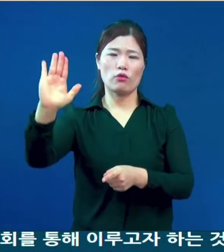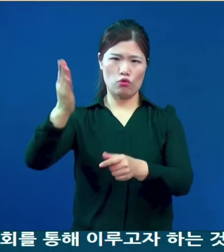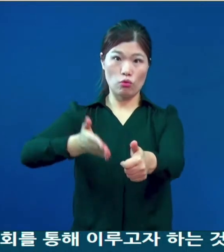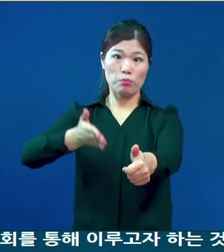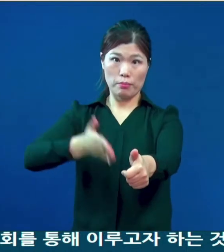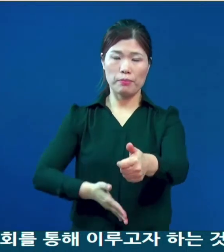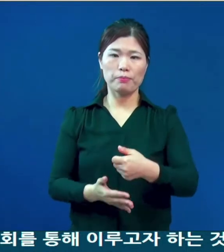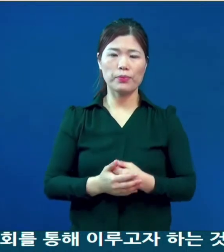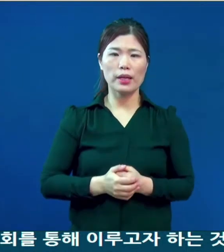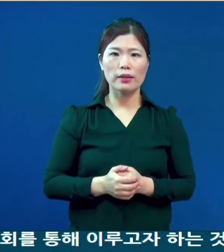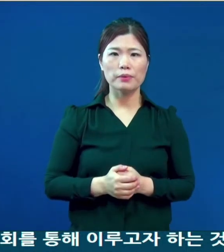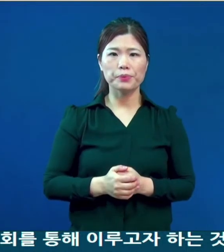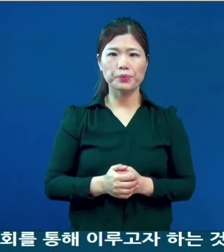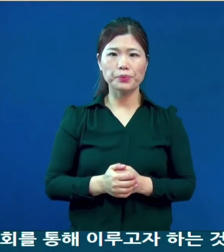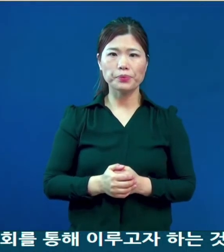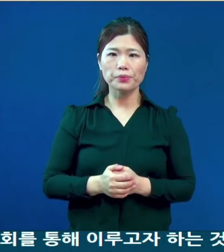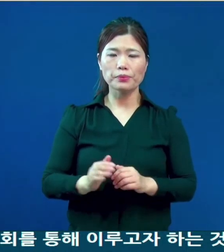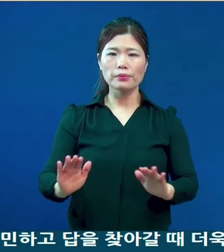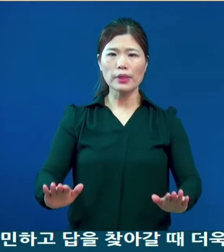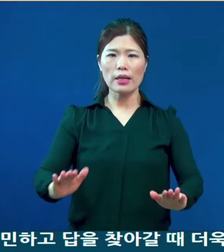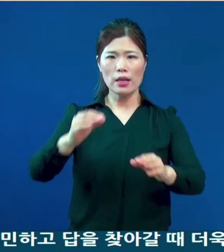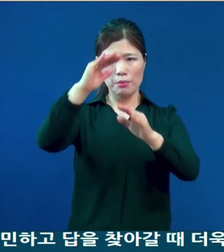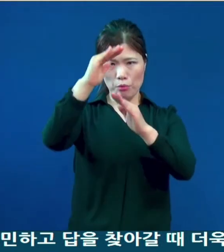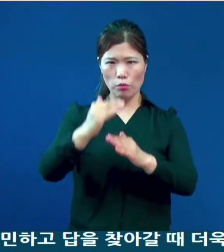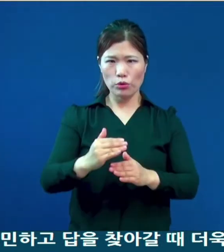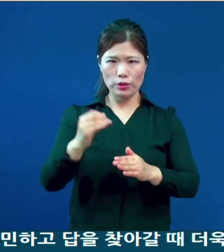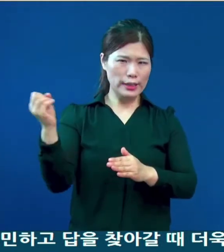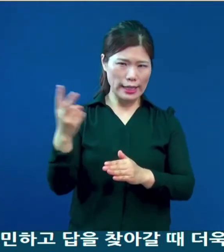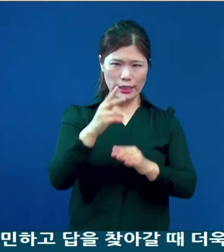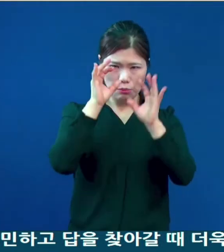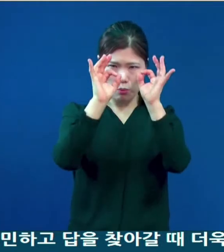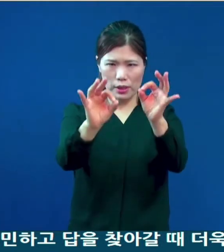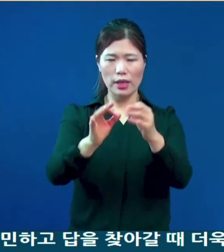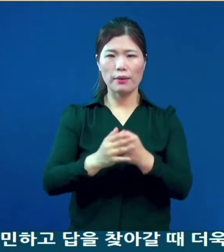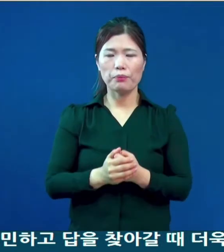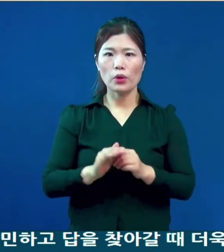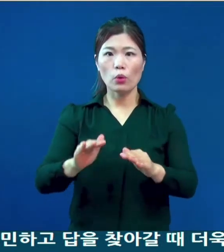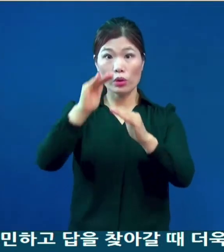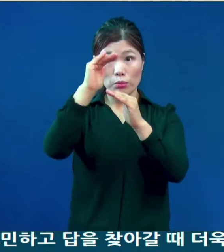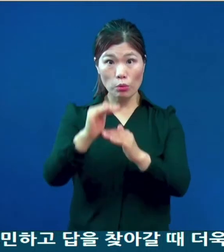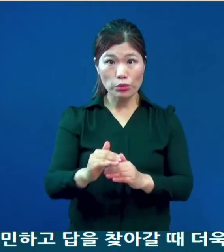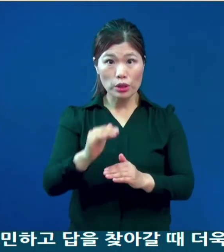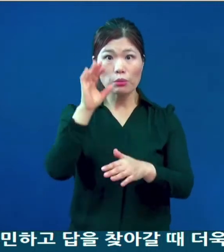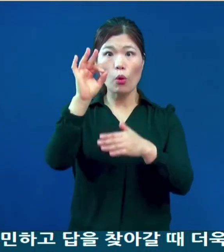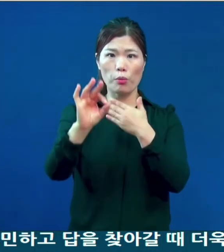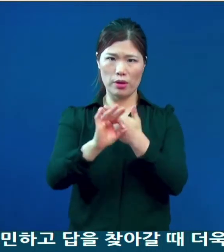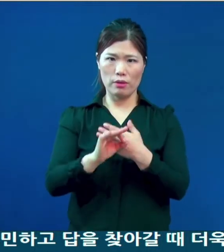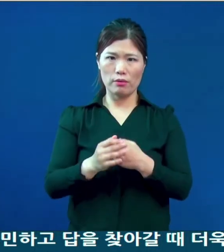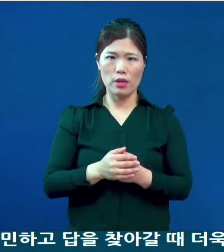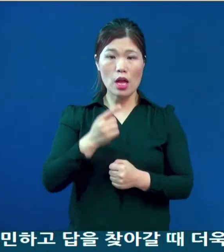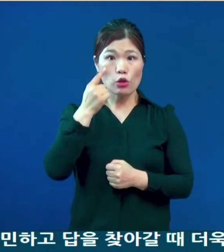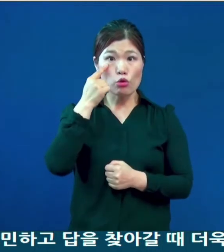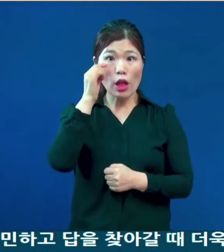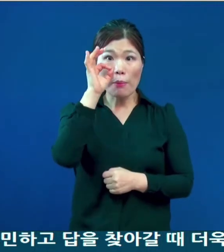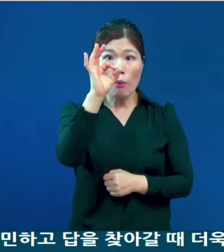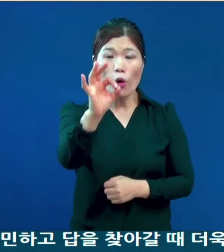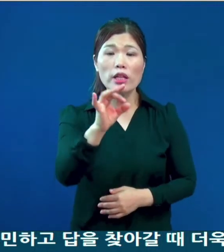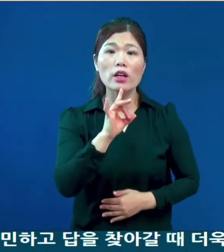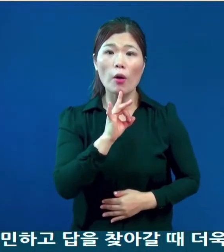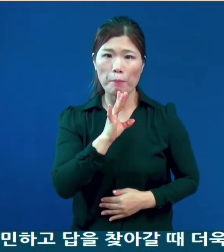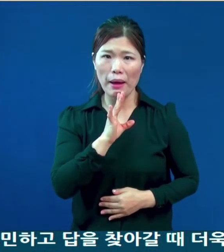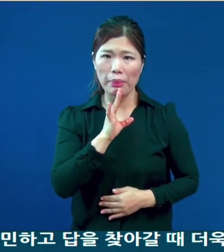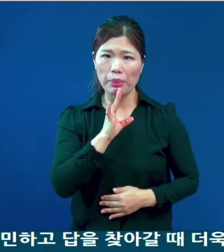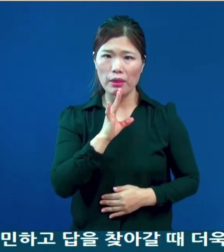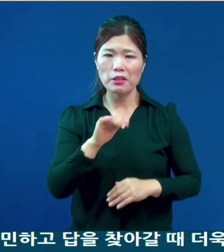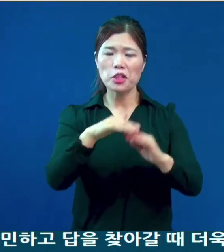다시 본문으로 들어갑시다. 오늘 본문 속에는 눈에 보이는 것만을 전부로